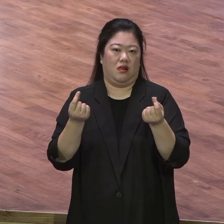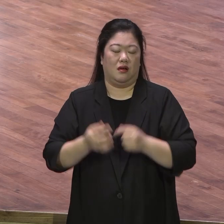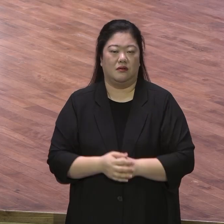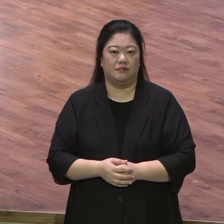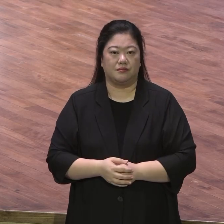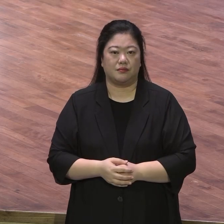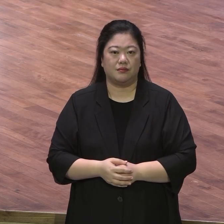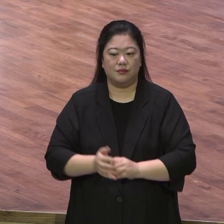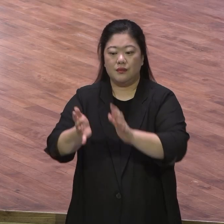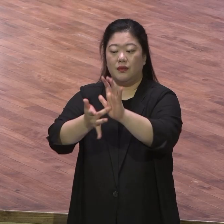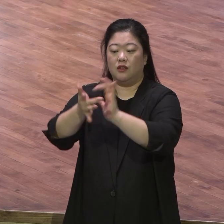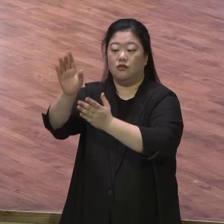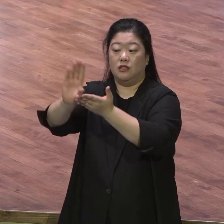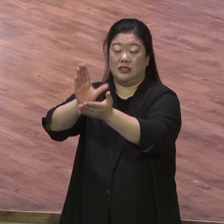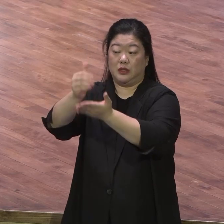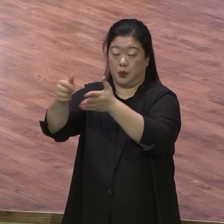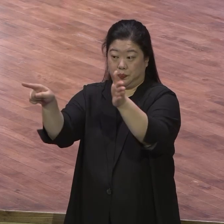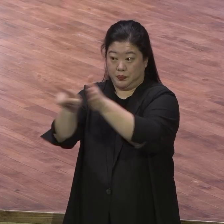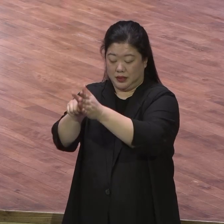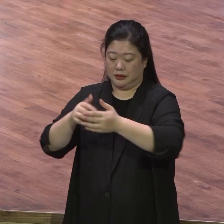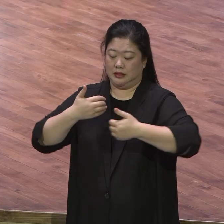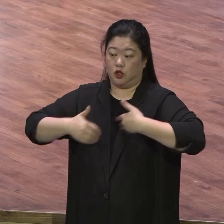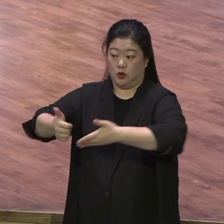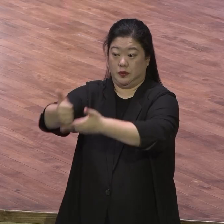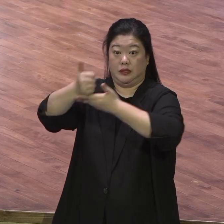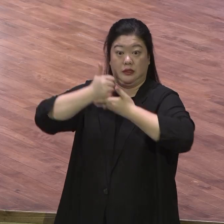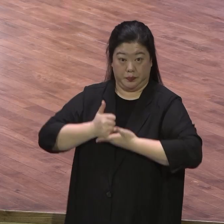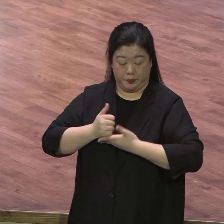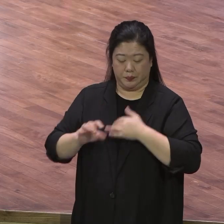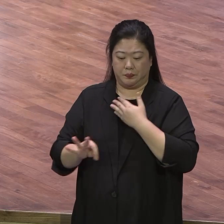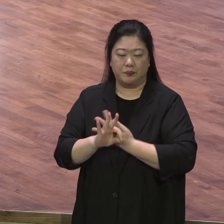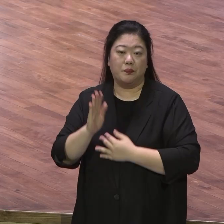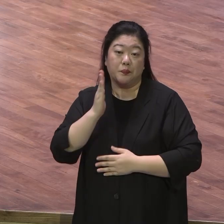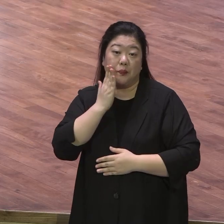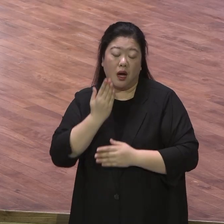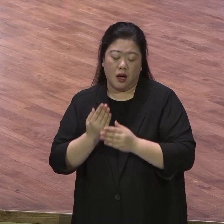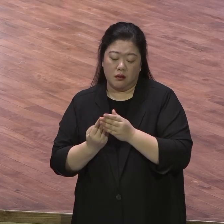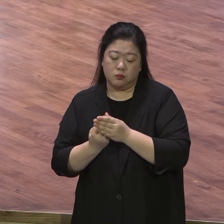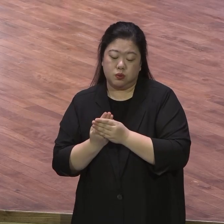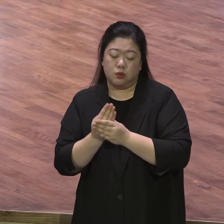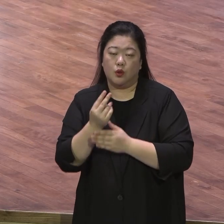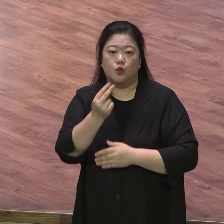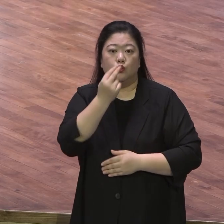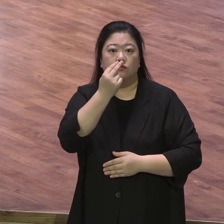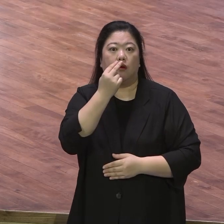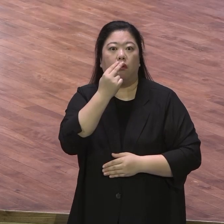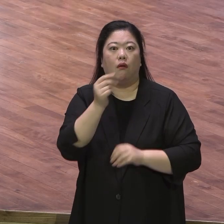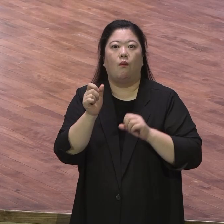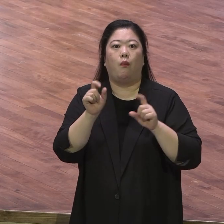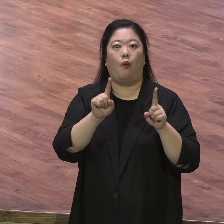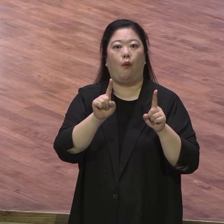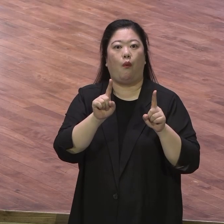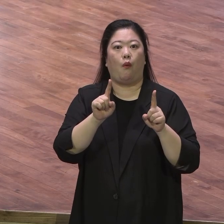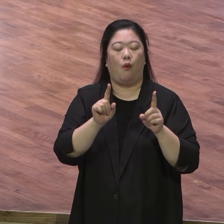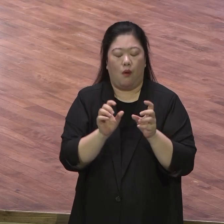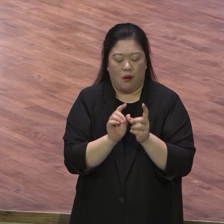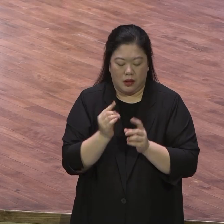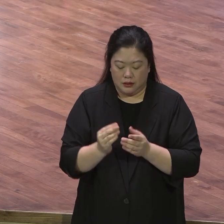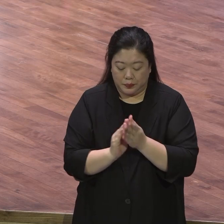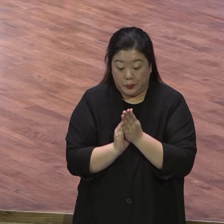자는 뭐가요 꿈이 돋고 생명이 들어가면 순이 나고 꽃이